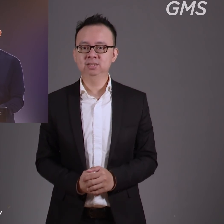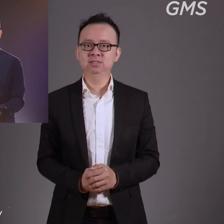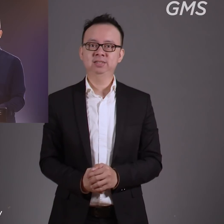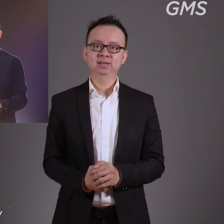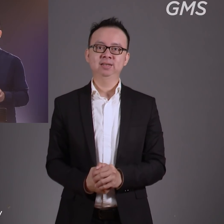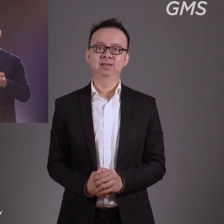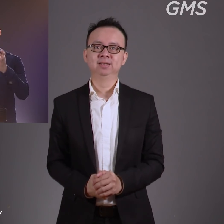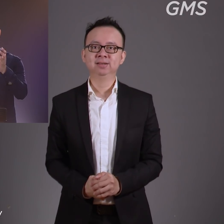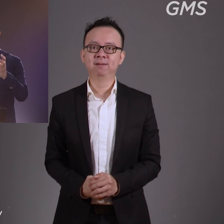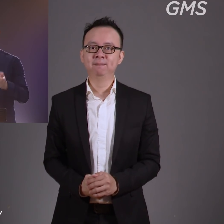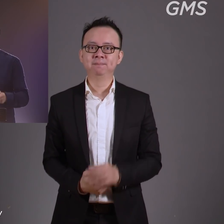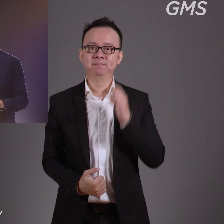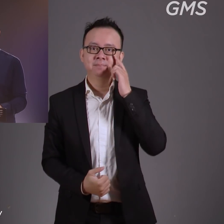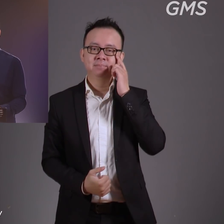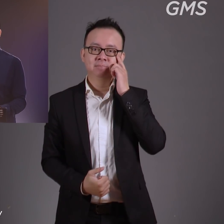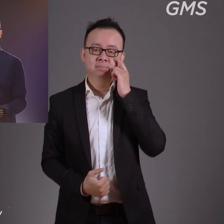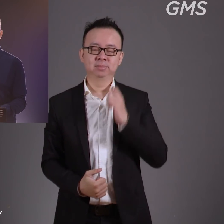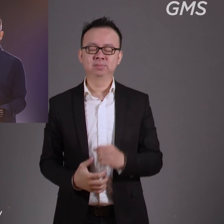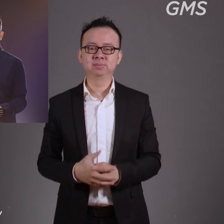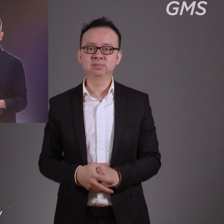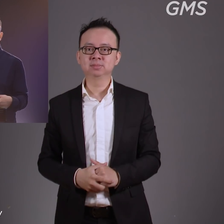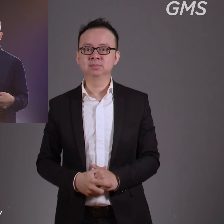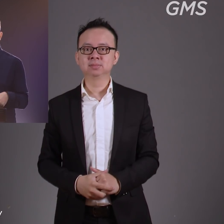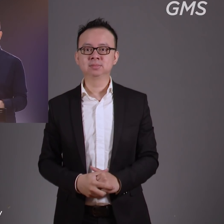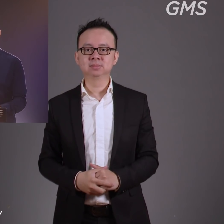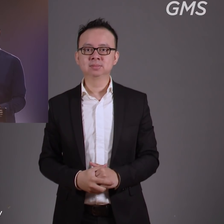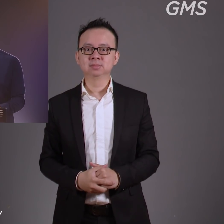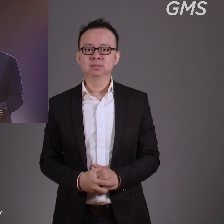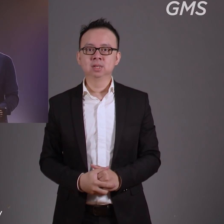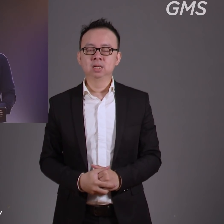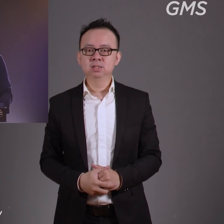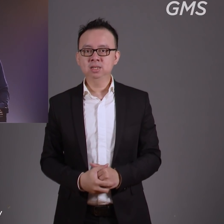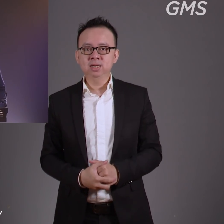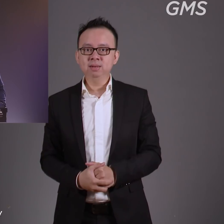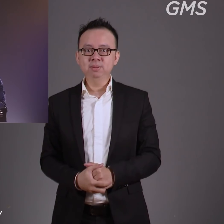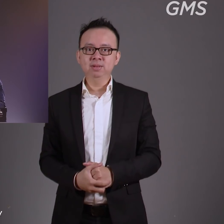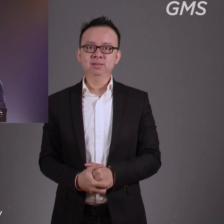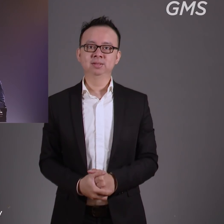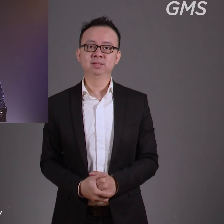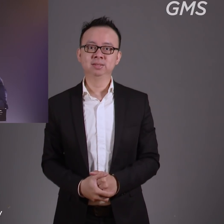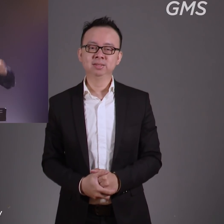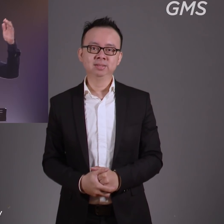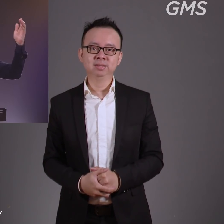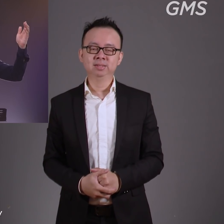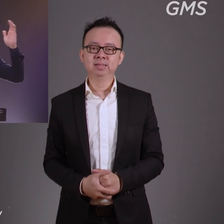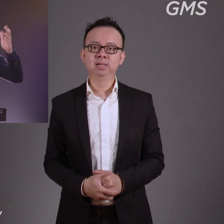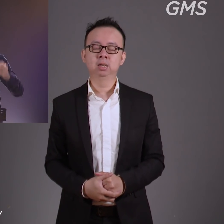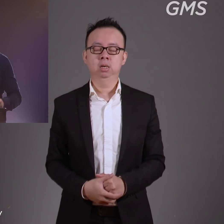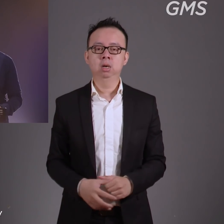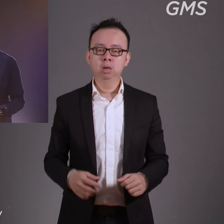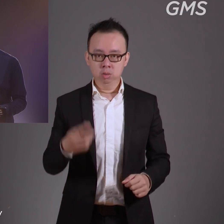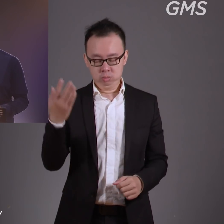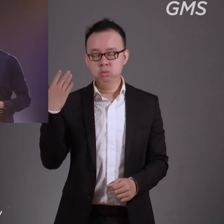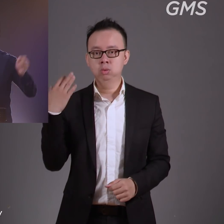penguasa-penguasa, negara paling besar dan paling berdampak. Dunia ini memang silih berganti. Yang dulu powerful sekarang